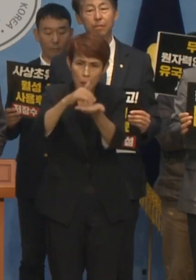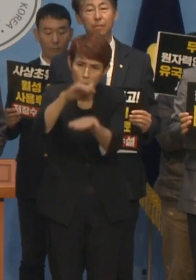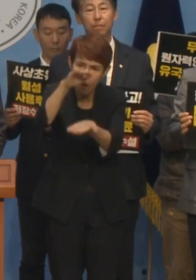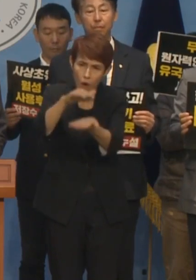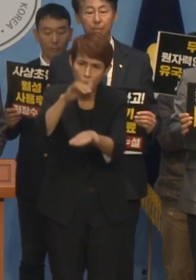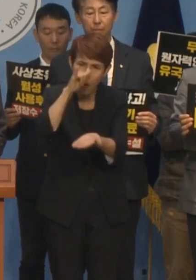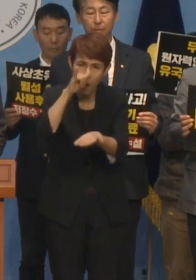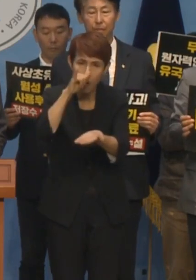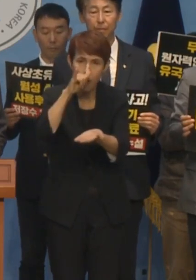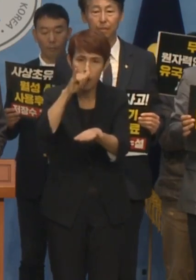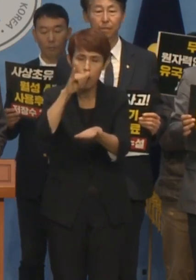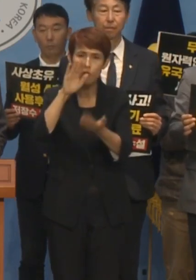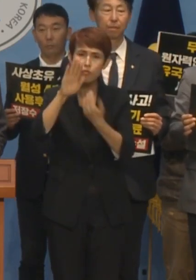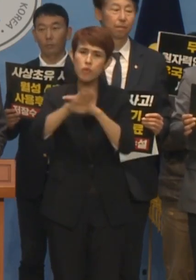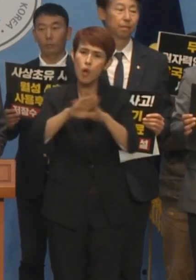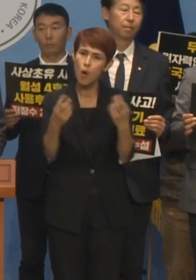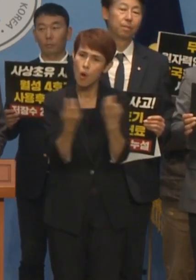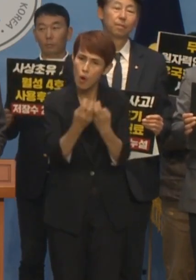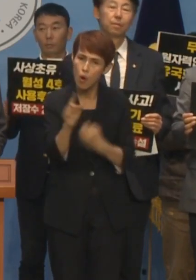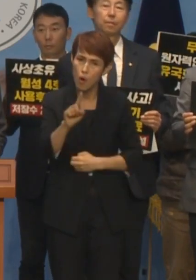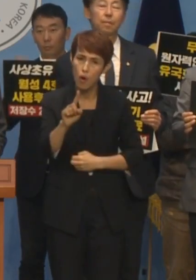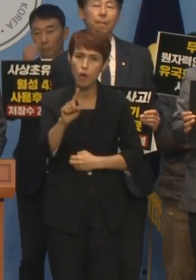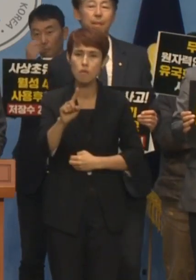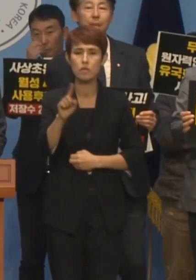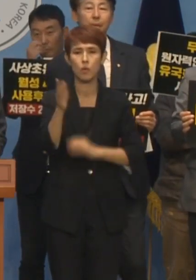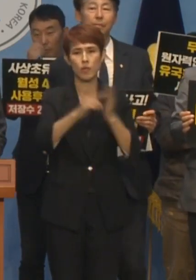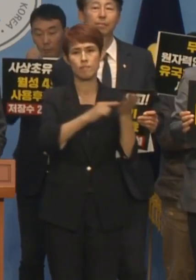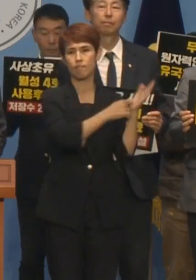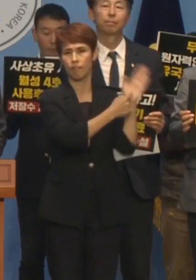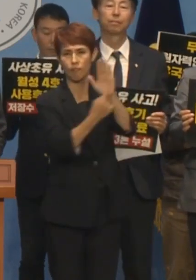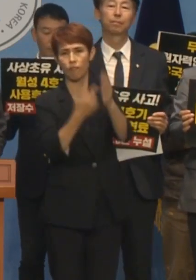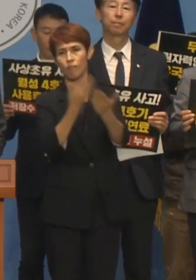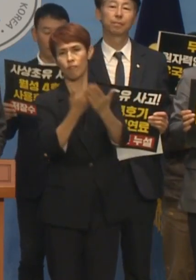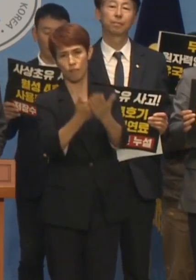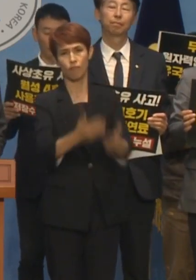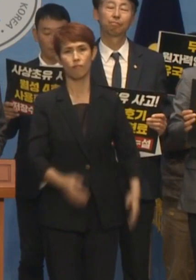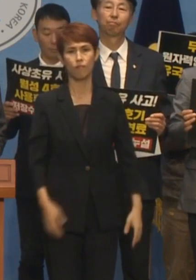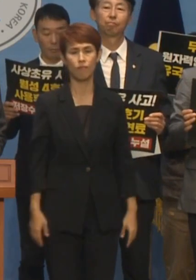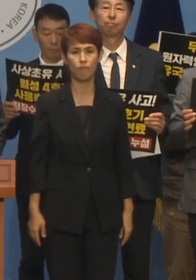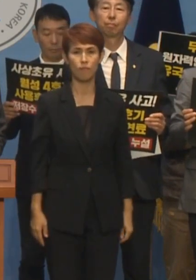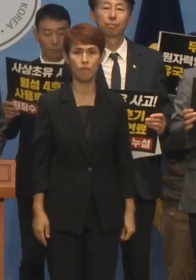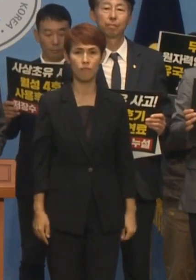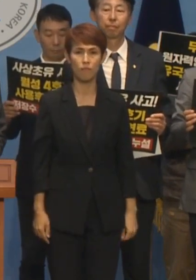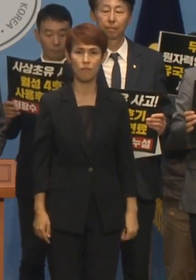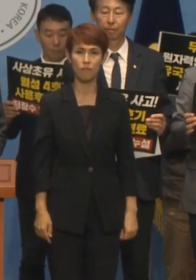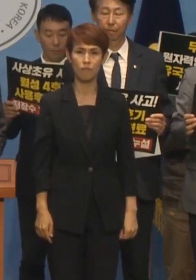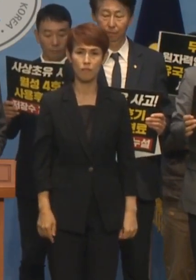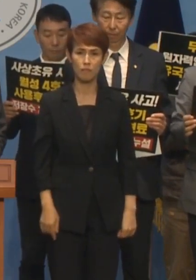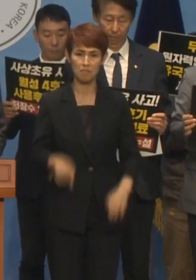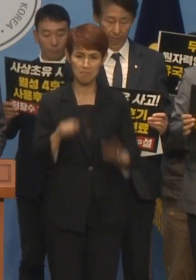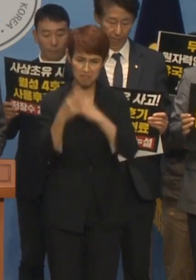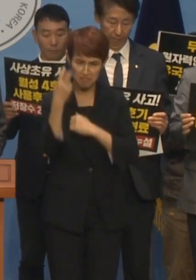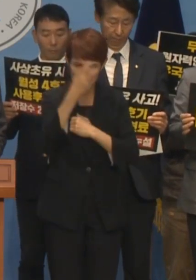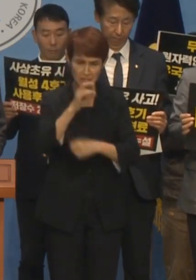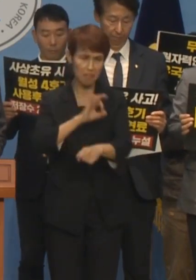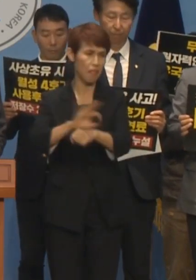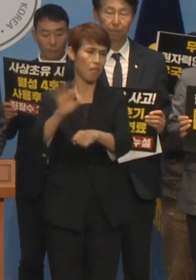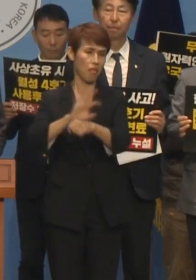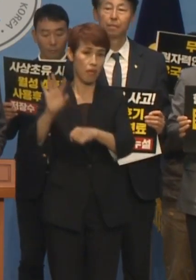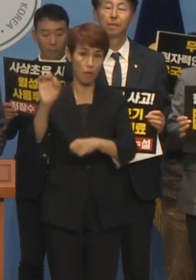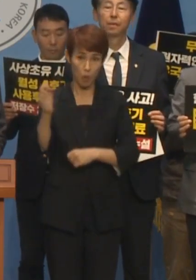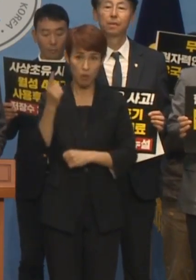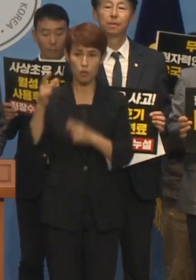인해 어떻게 조치했는지 공개 답변을 요청합니다. 이같이 부실하게 현장을 관리하여